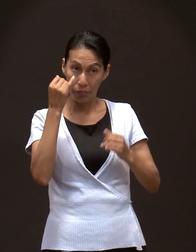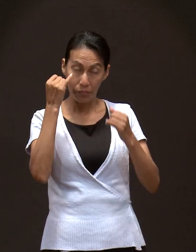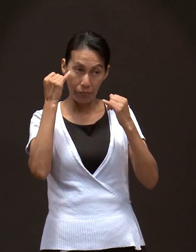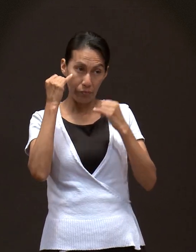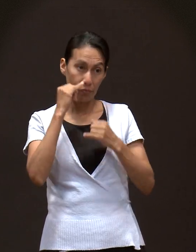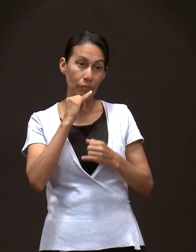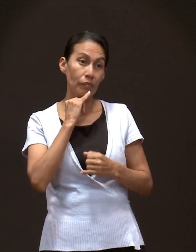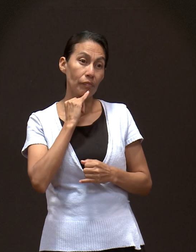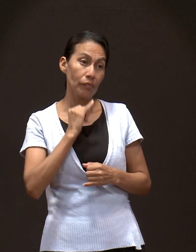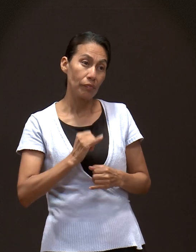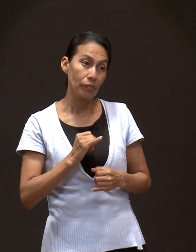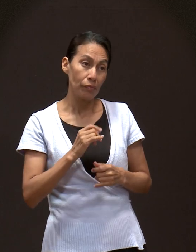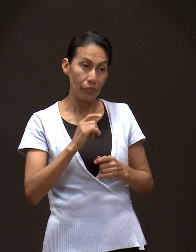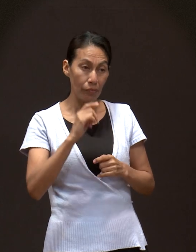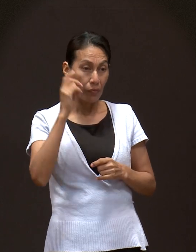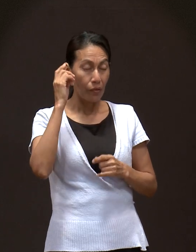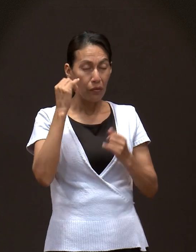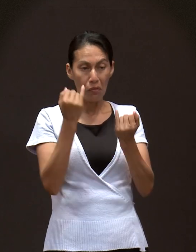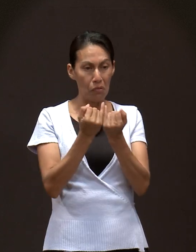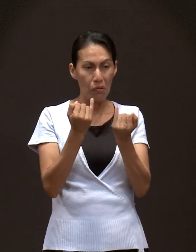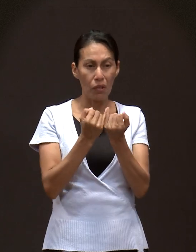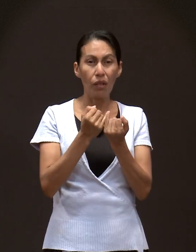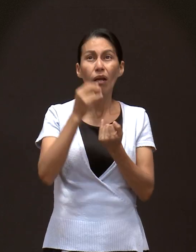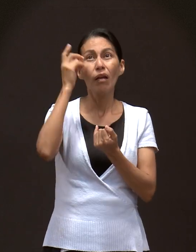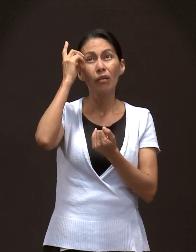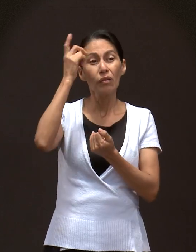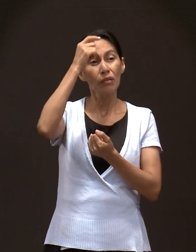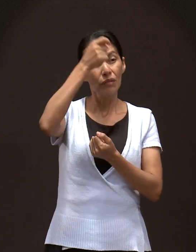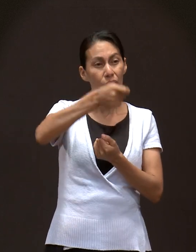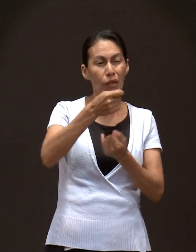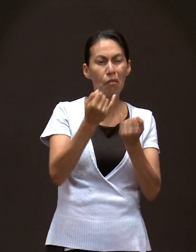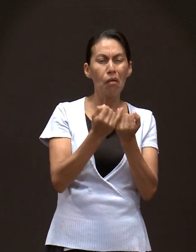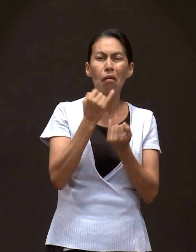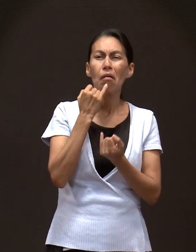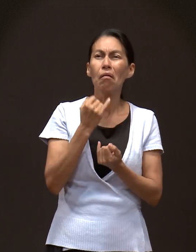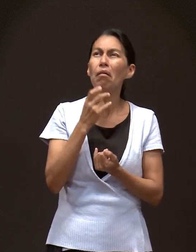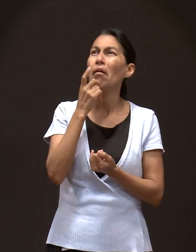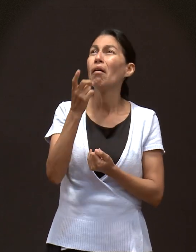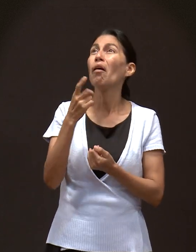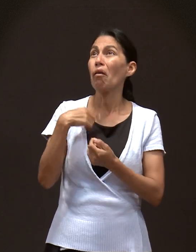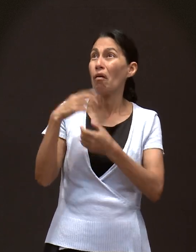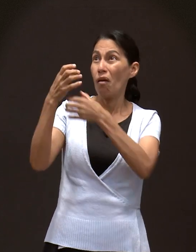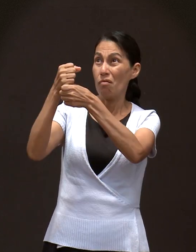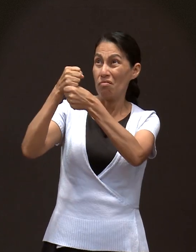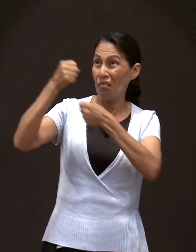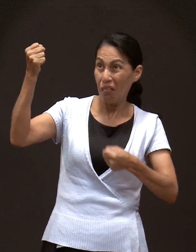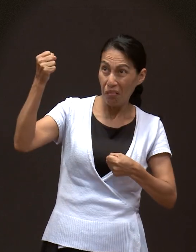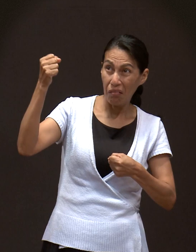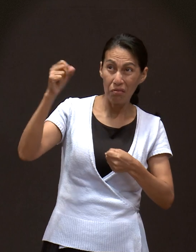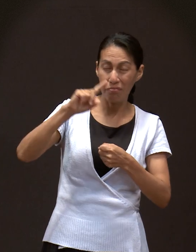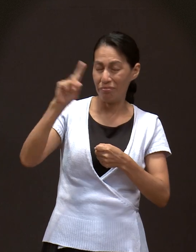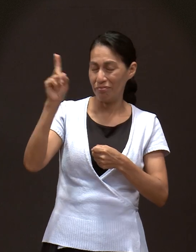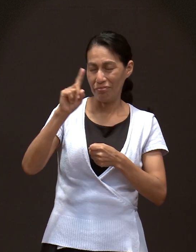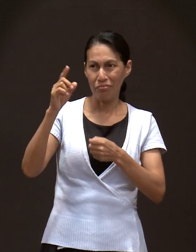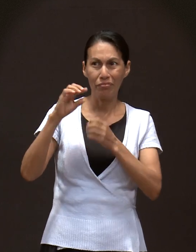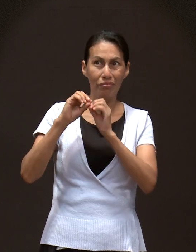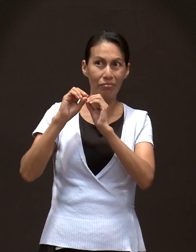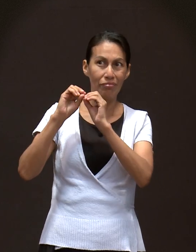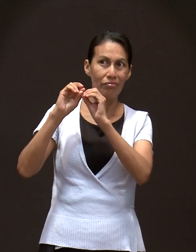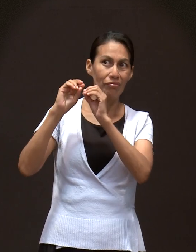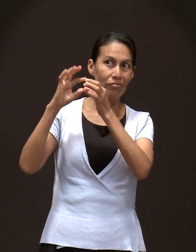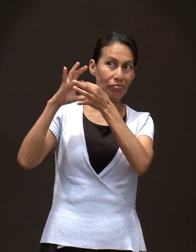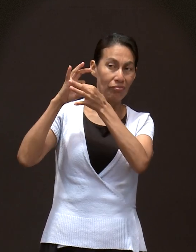bendiga. Como Jacob cuando dijo, no te dejaré si no me bendices, ¿no? ¿Y qué pasó?